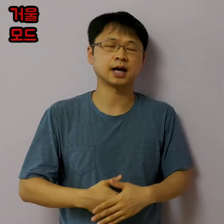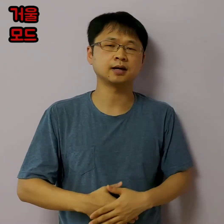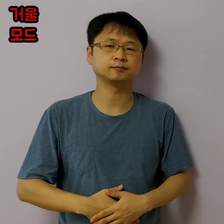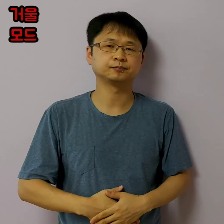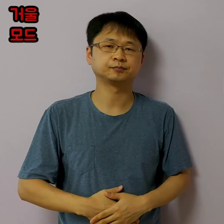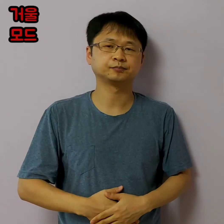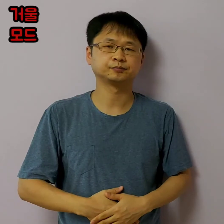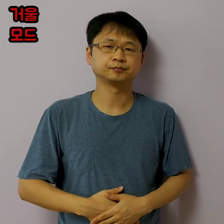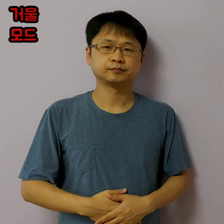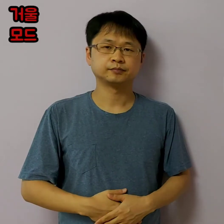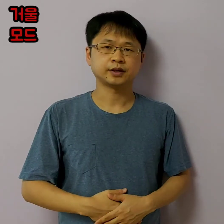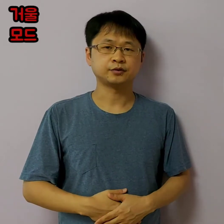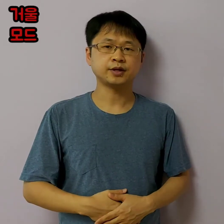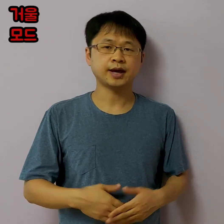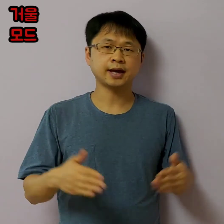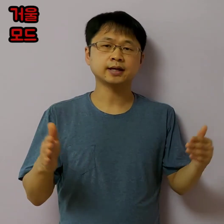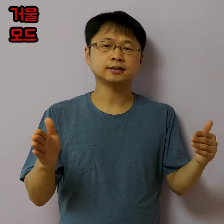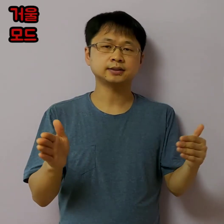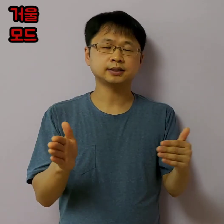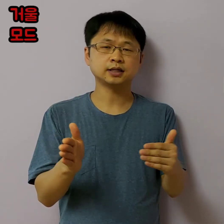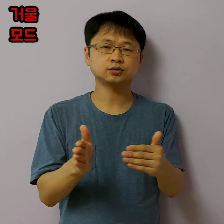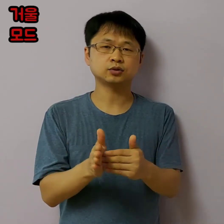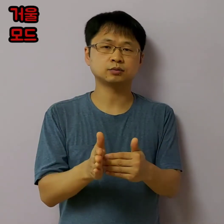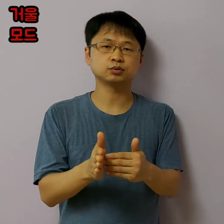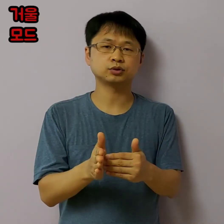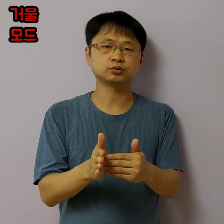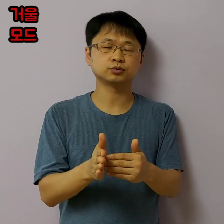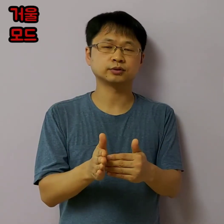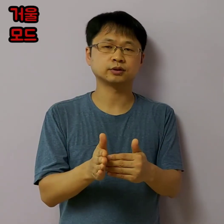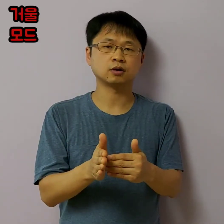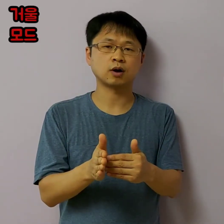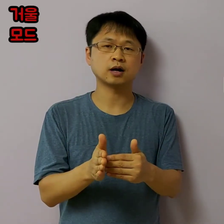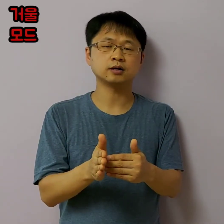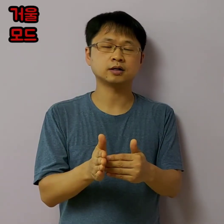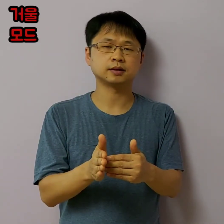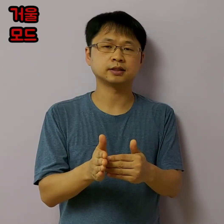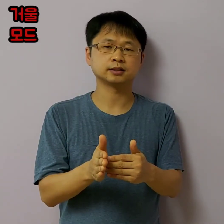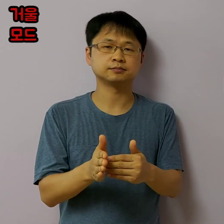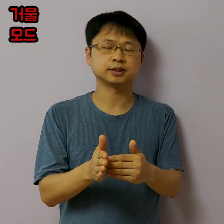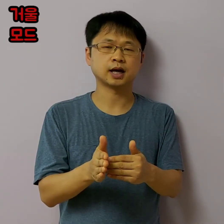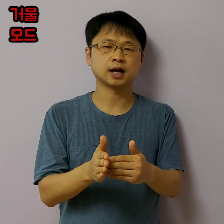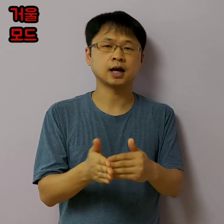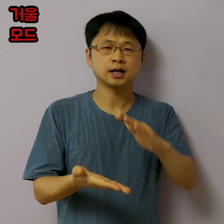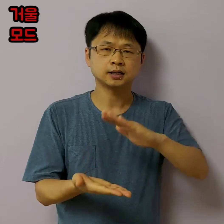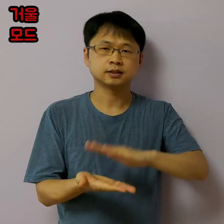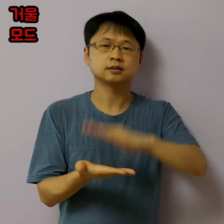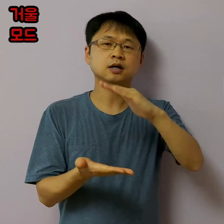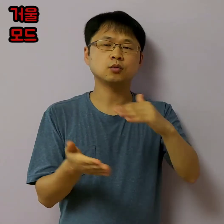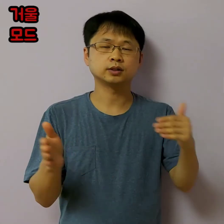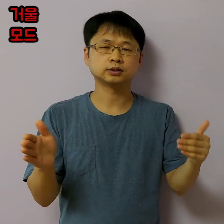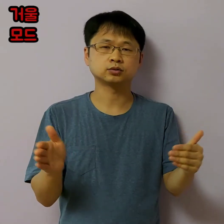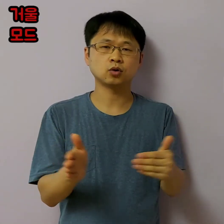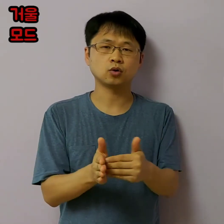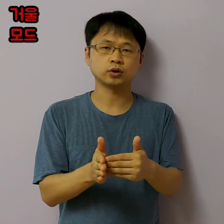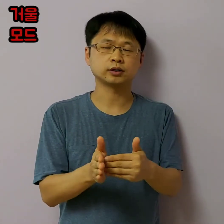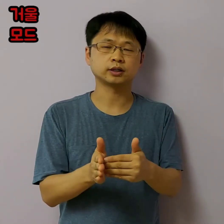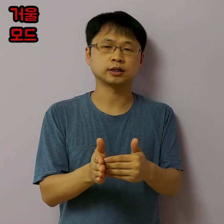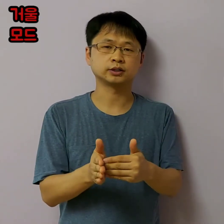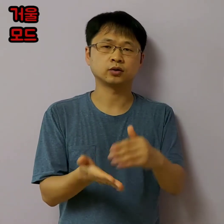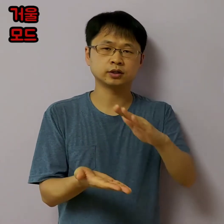뜨겁다입니다. 네, 뒤에 끝이란 수어를 붙여줌으로써 과거형을 만들었습니다. 뜨거웠소 이렇게 되겠죠.